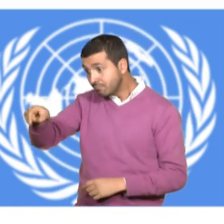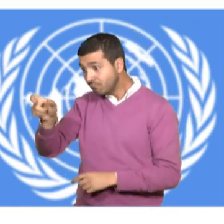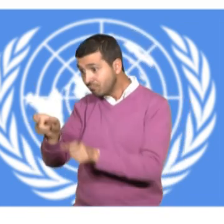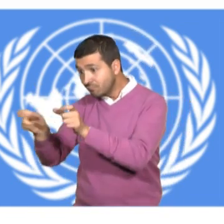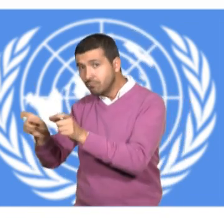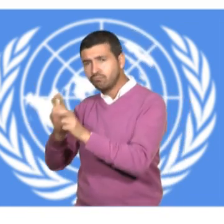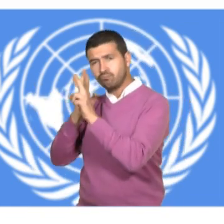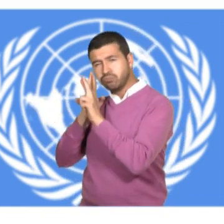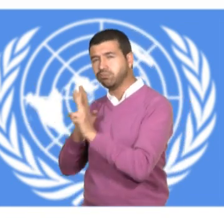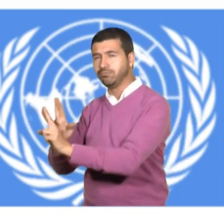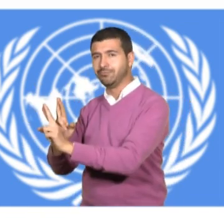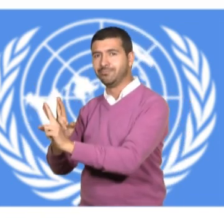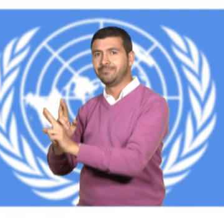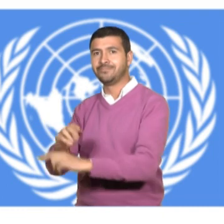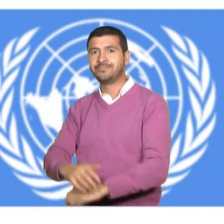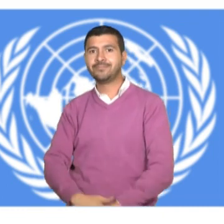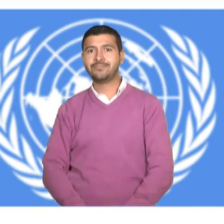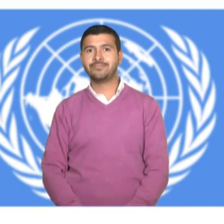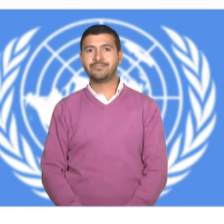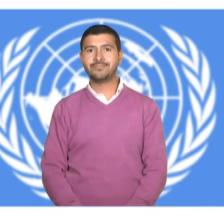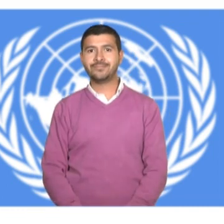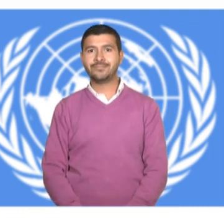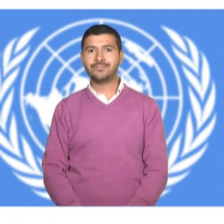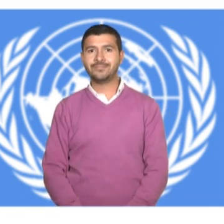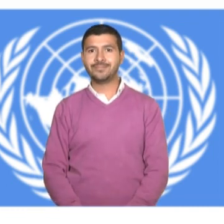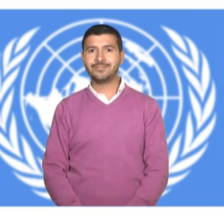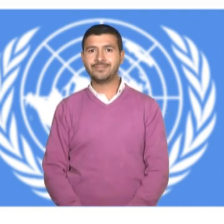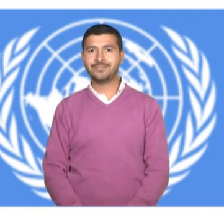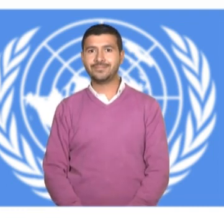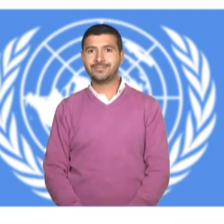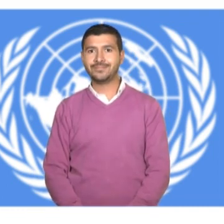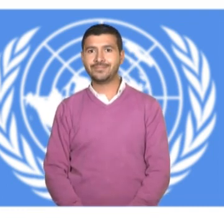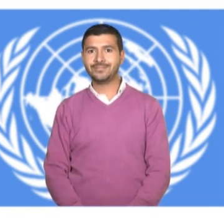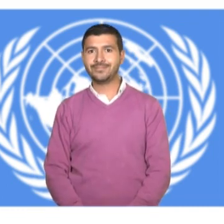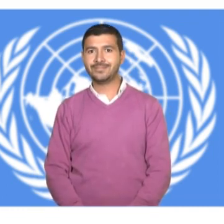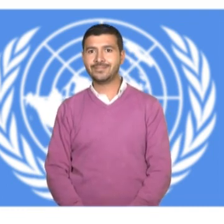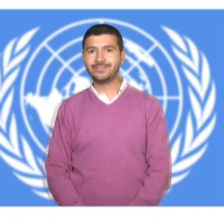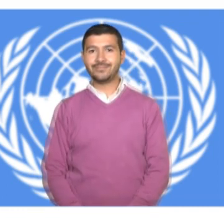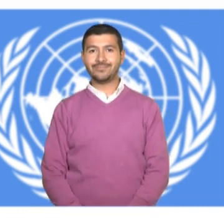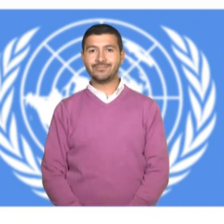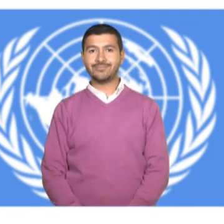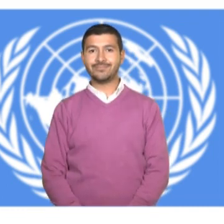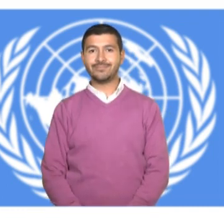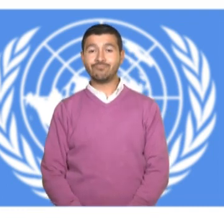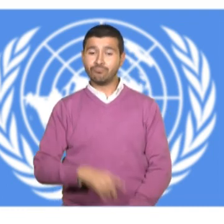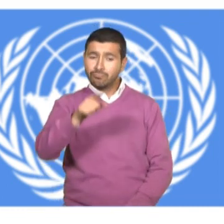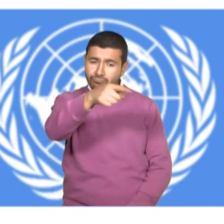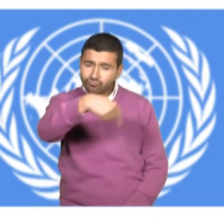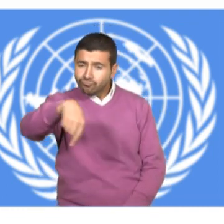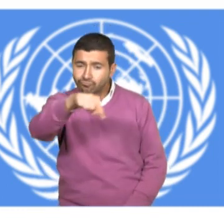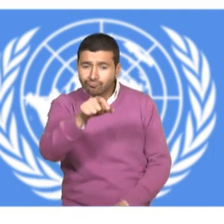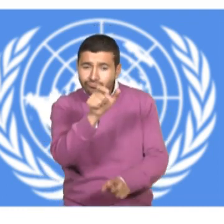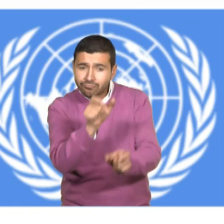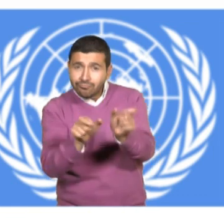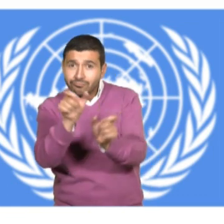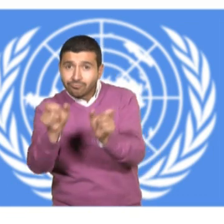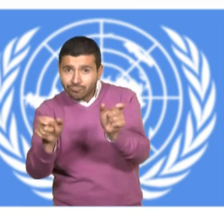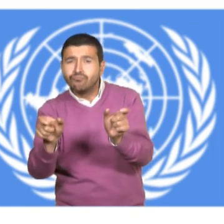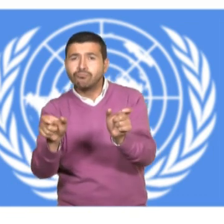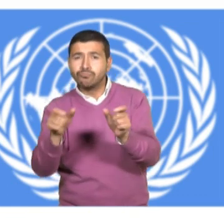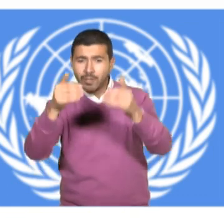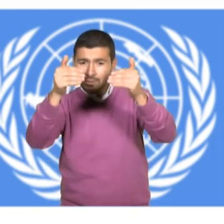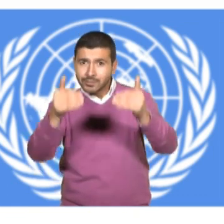una vulneración de la dignidad y el valor inherentes del ser humano. Y reconociendo además